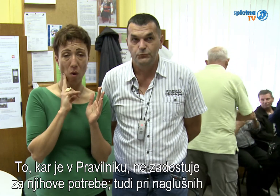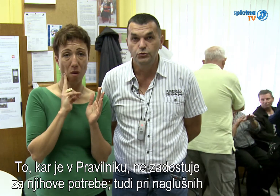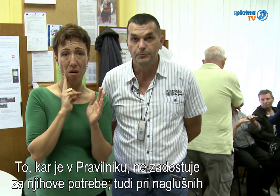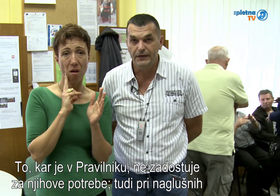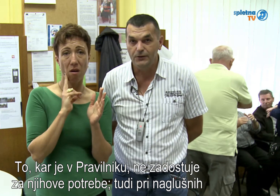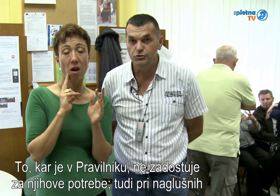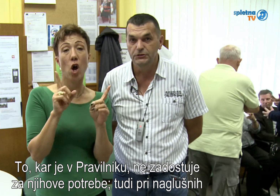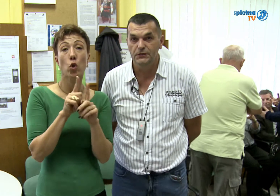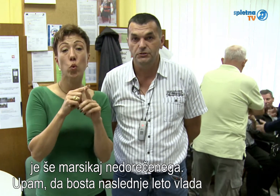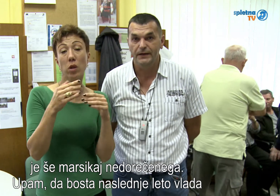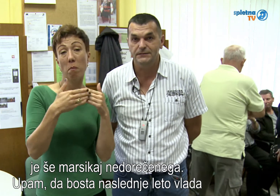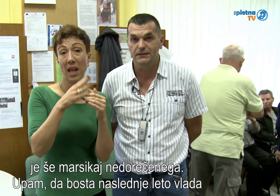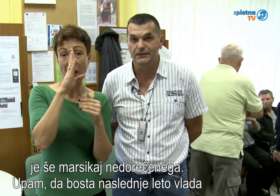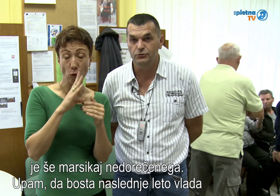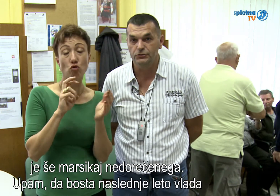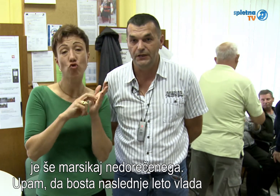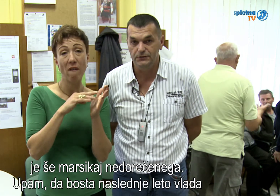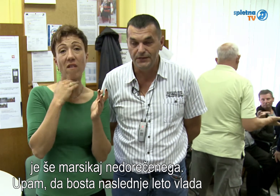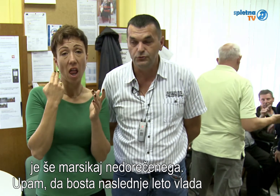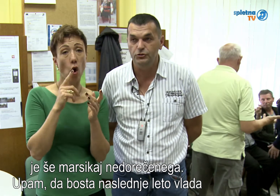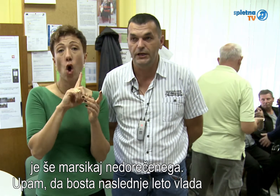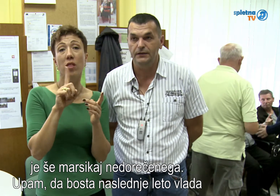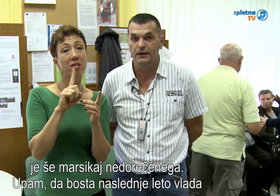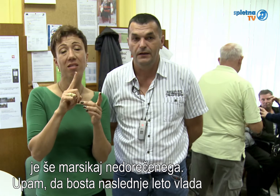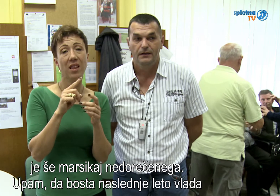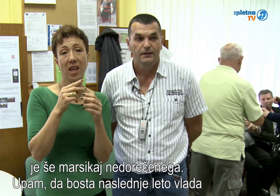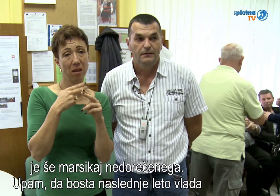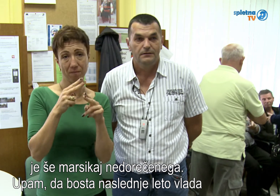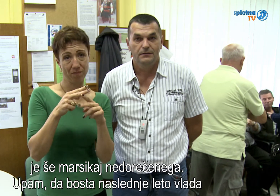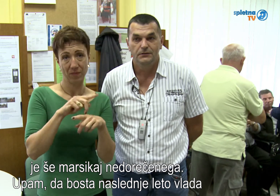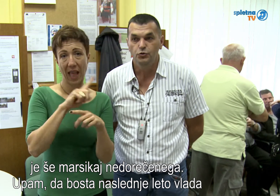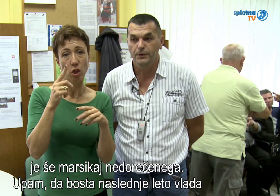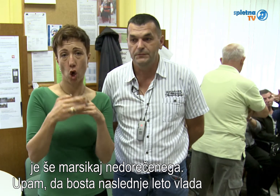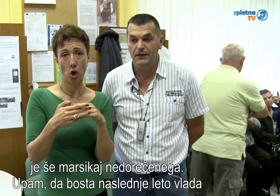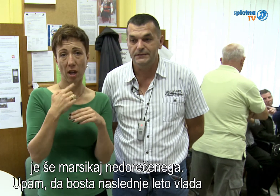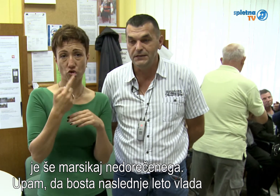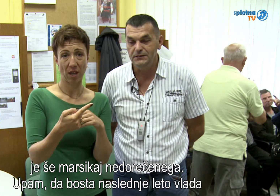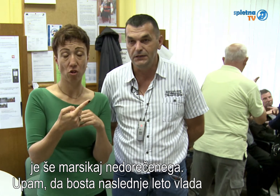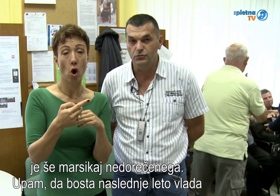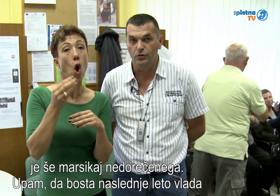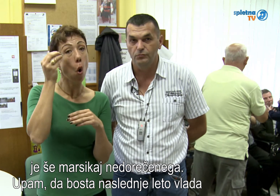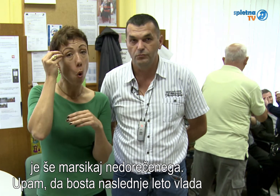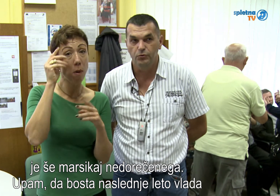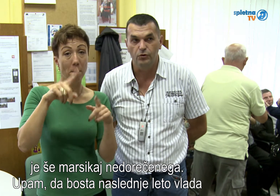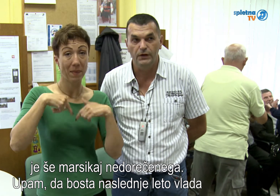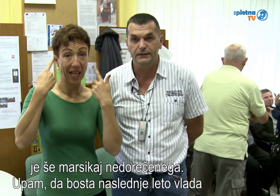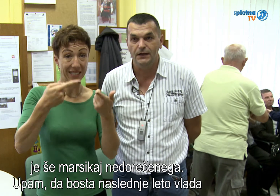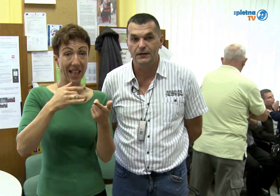Tudi pri naglušnih je še marsikaj nedorečenega in upam, da naslednje leto bo vlada ali